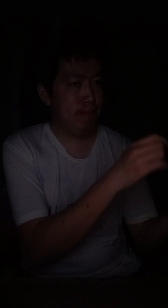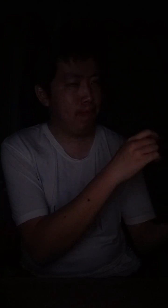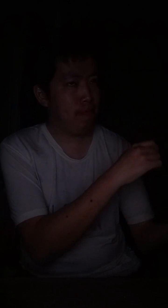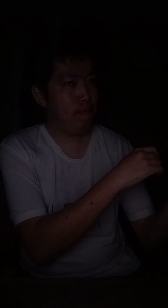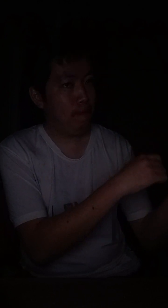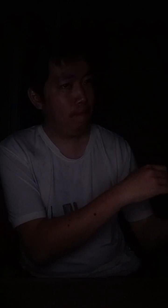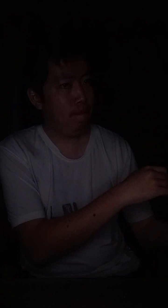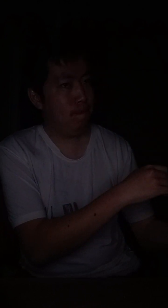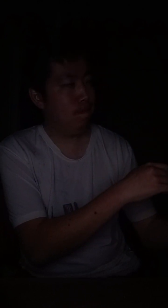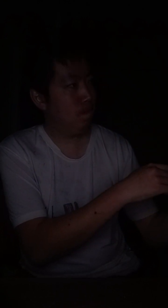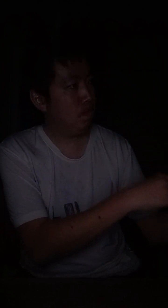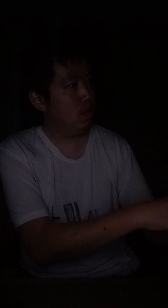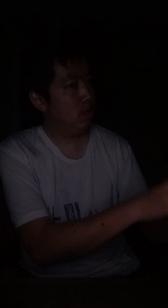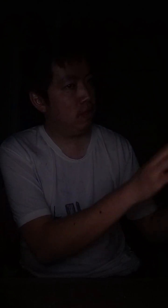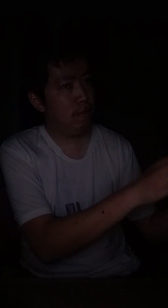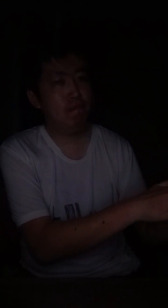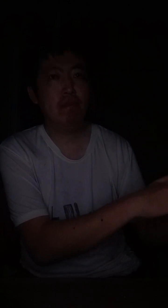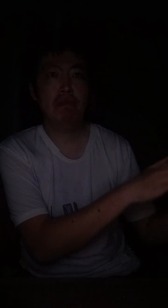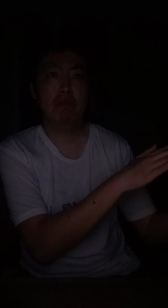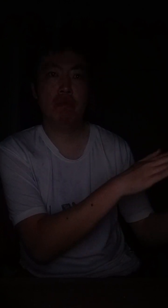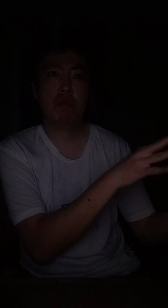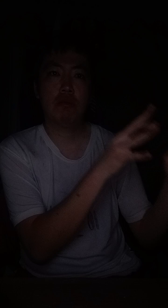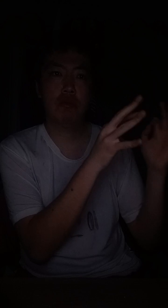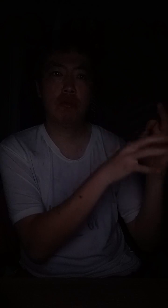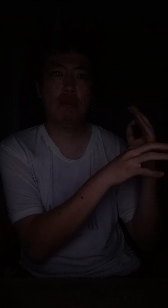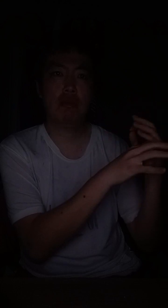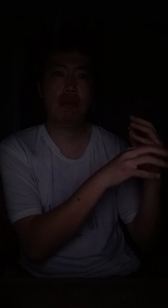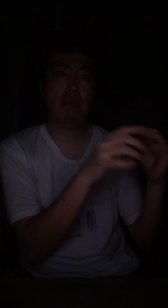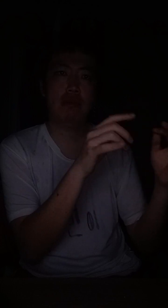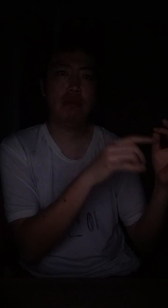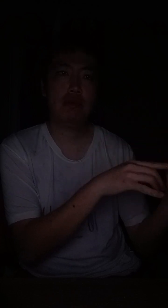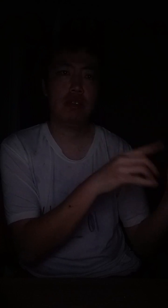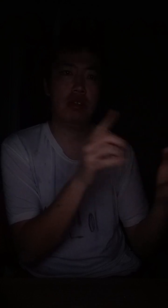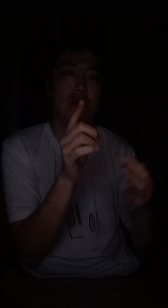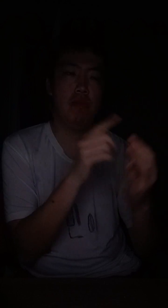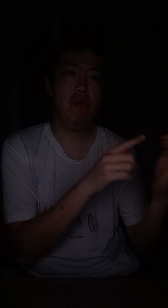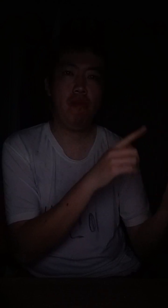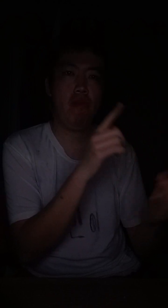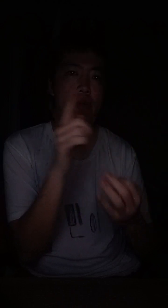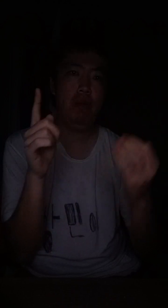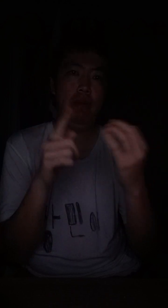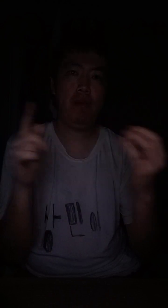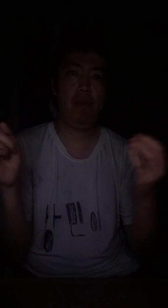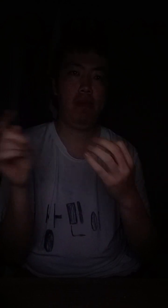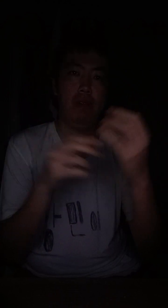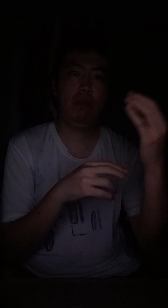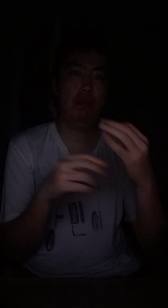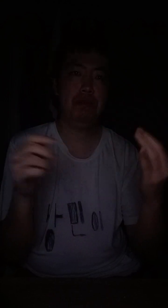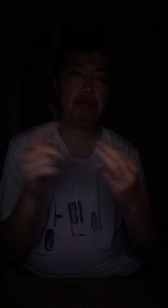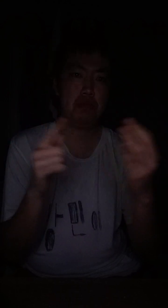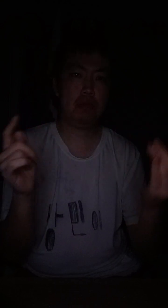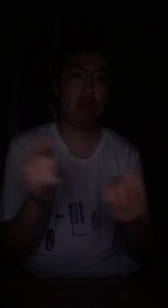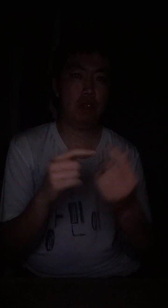수법, 장소, 시간대와 같은 동일한 특성을 보이는 것으로 분석이 돼서 성범죄를 예방할 수